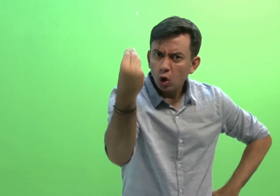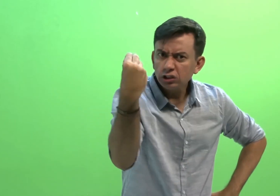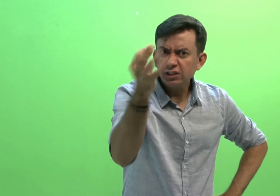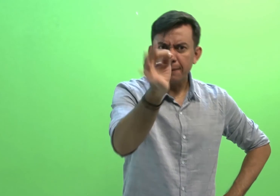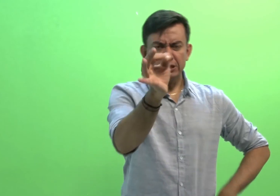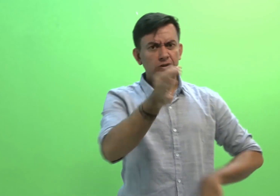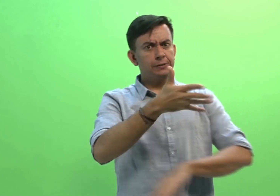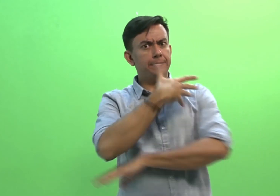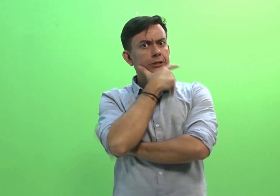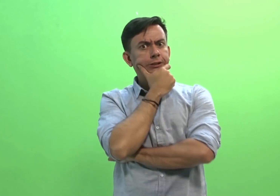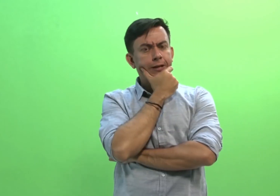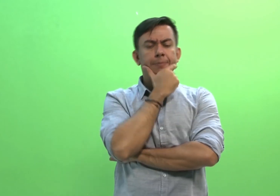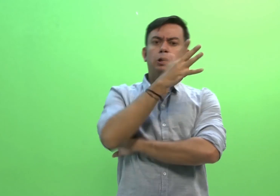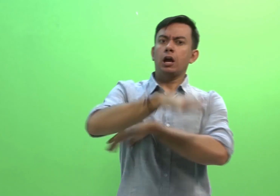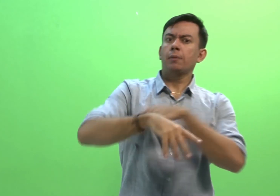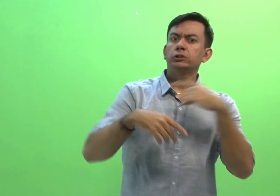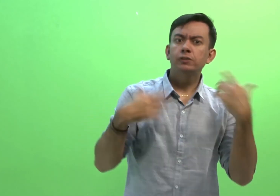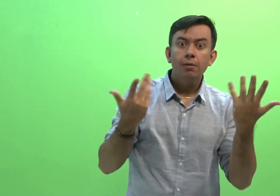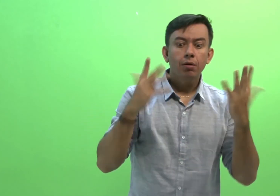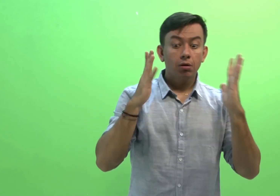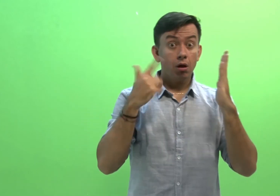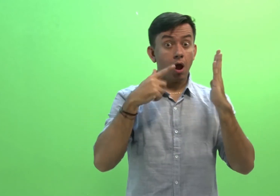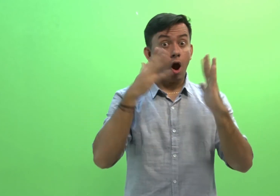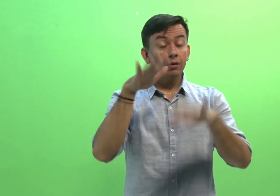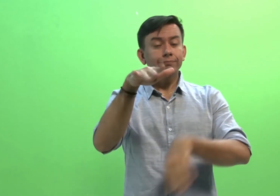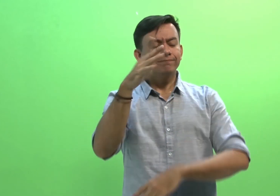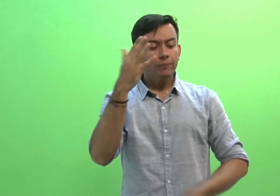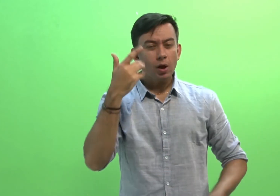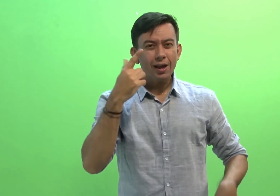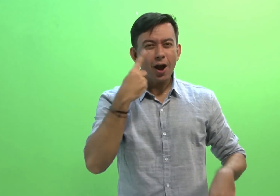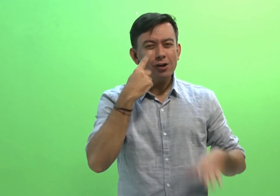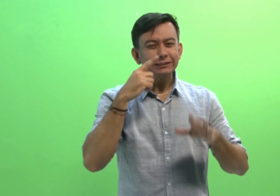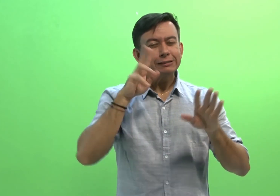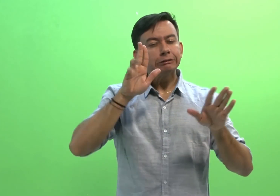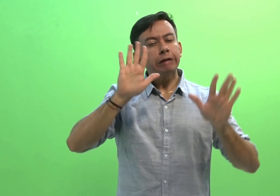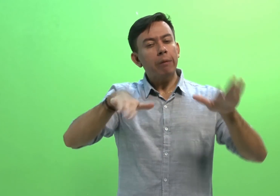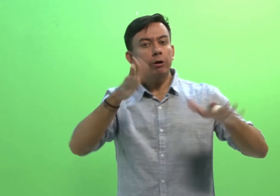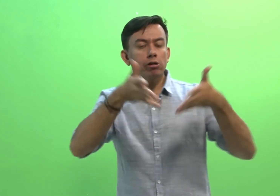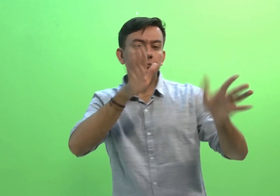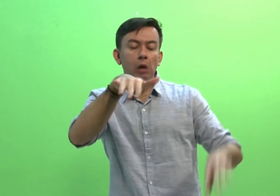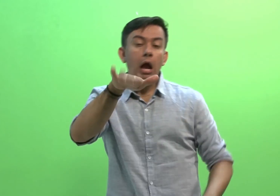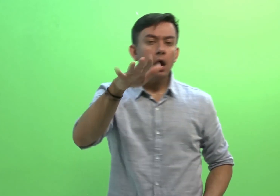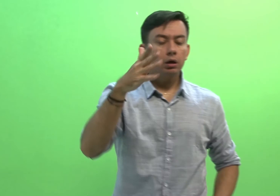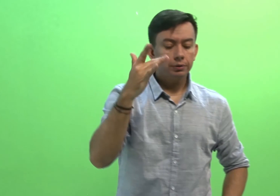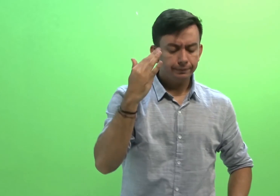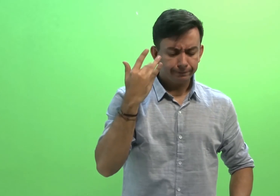isso aconteceu? Olhem, o corpo, quando você fala assim,